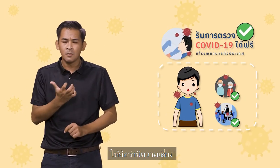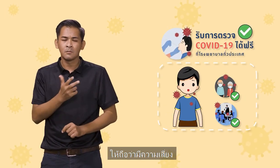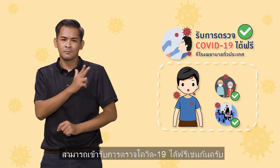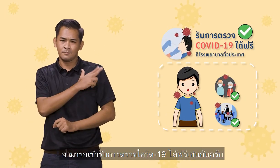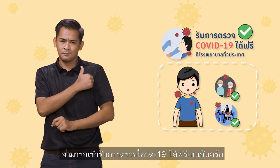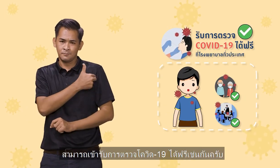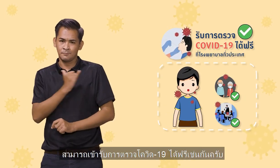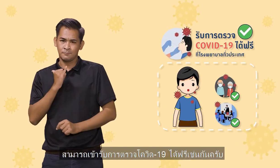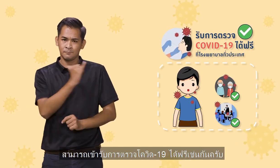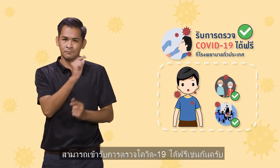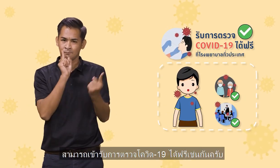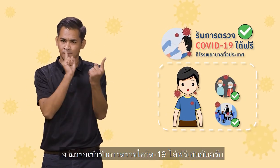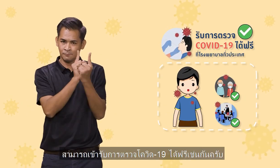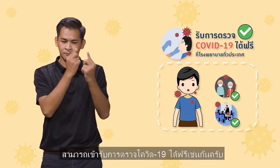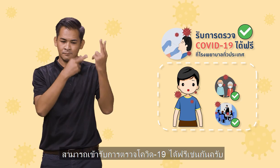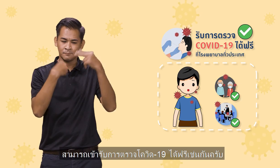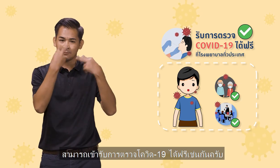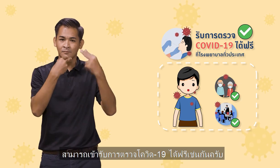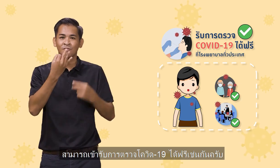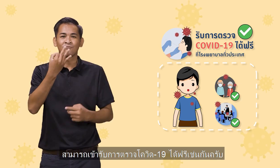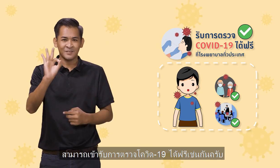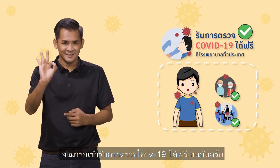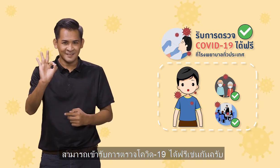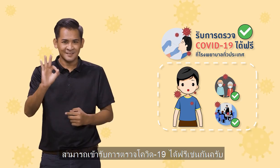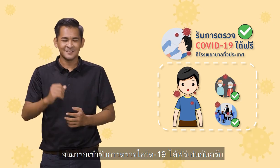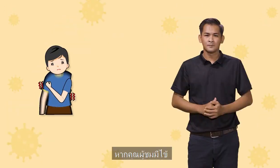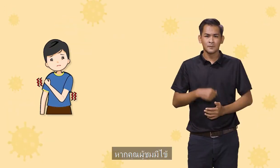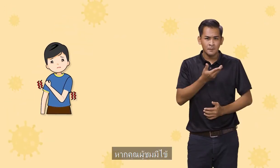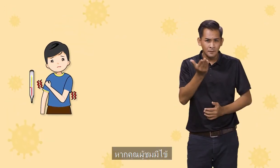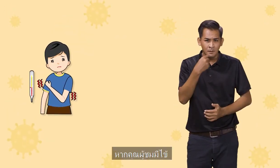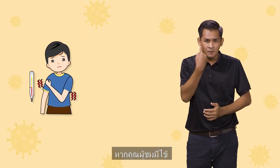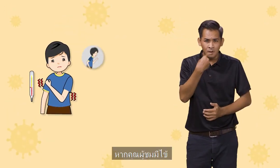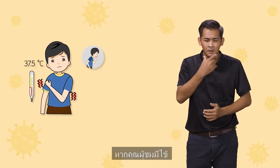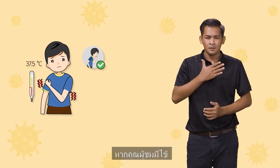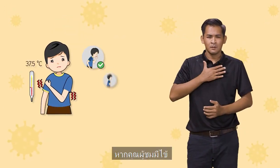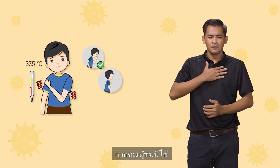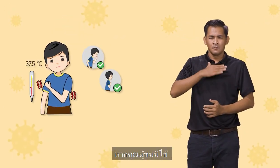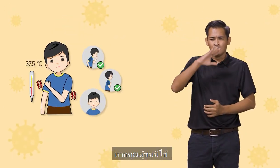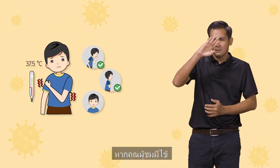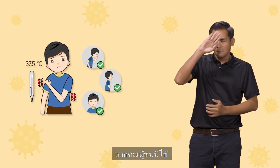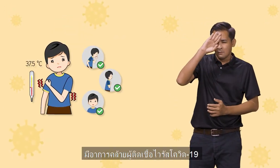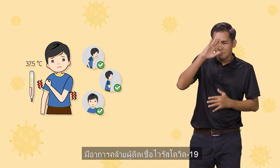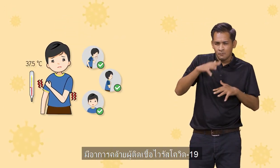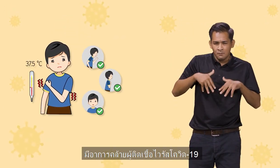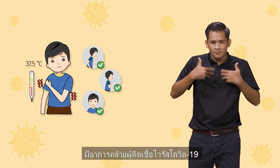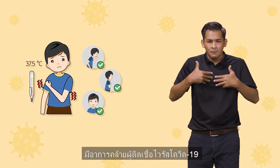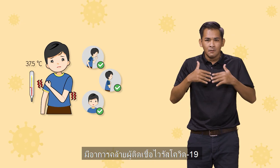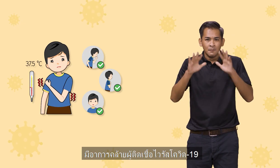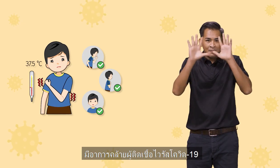สามารถเข้ารับการตรวจโควิด-19 ได้ฟรีเช่นกันครับหากคุณผู้ชมมีไข้มีอาการคล้ายผู้ติดเชื้อไว